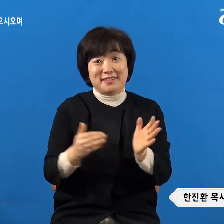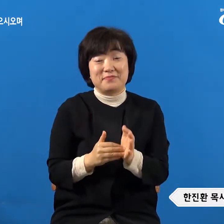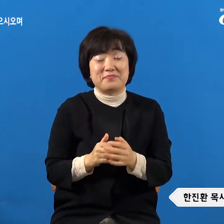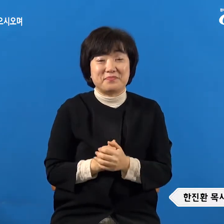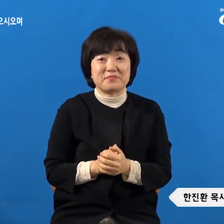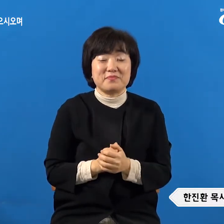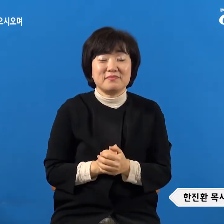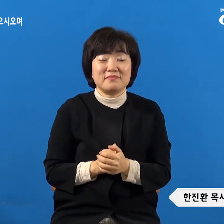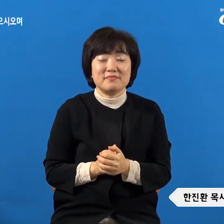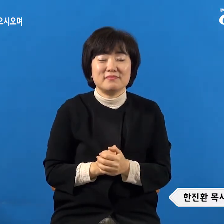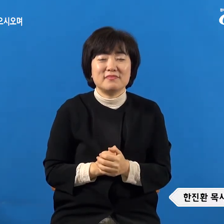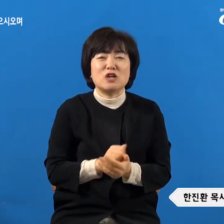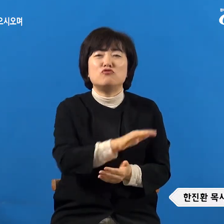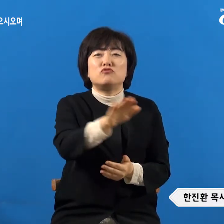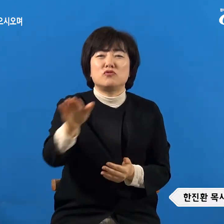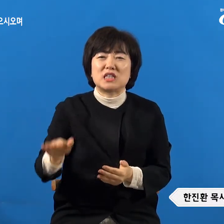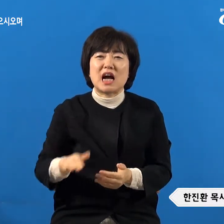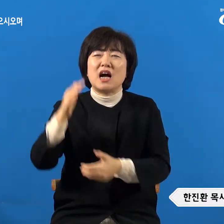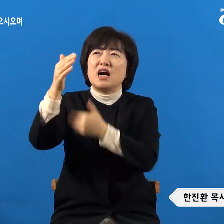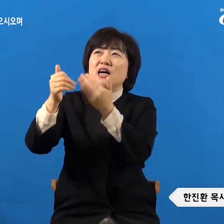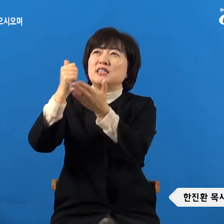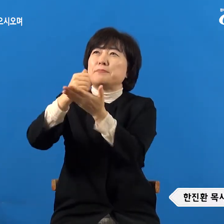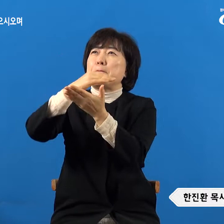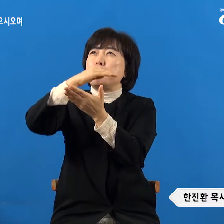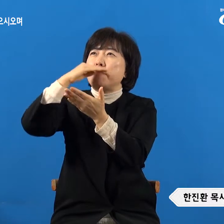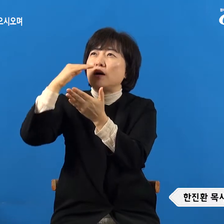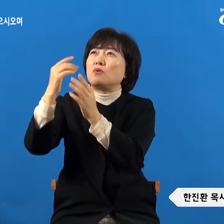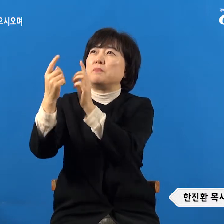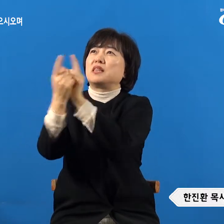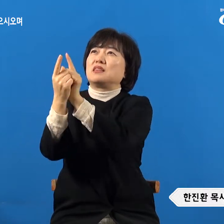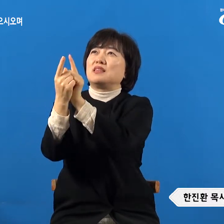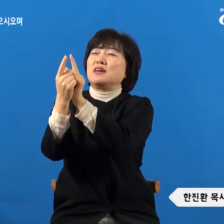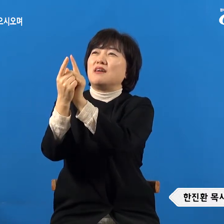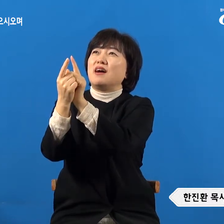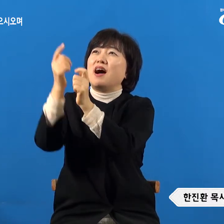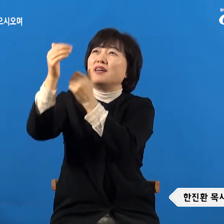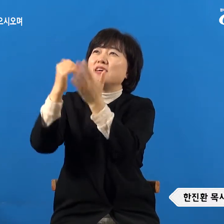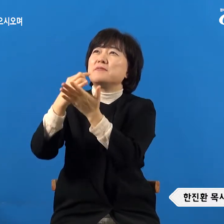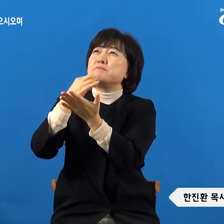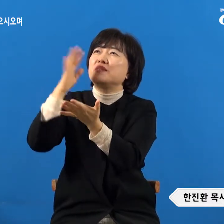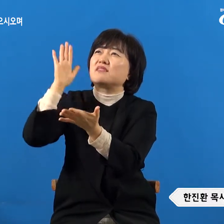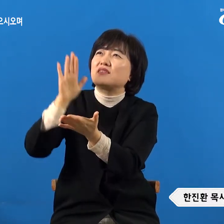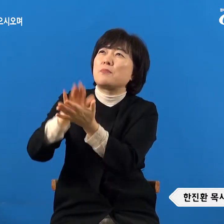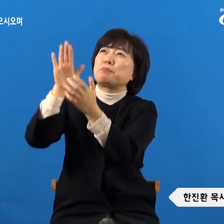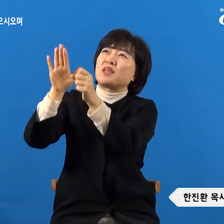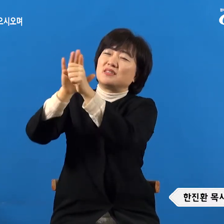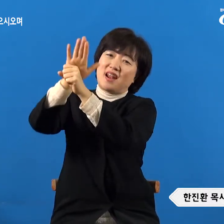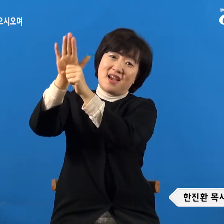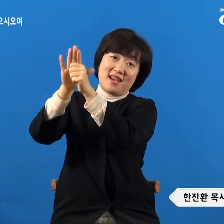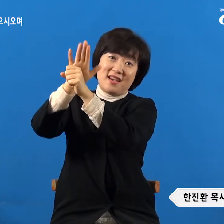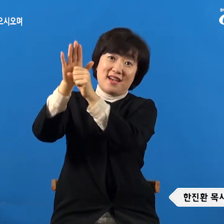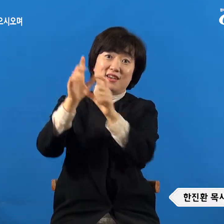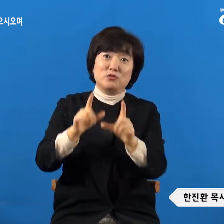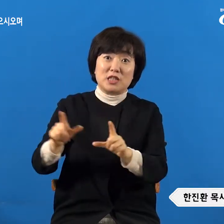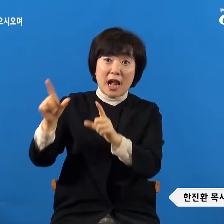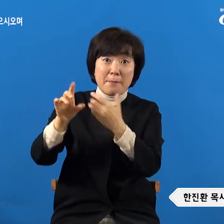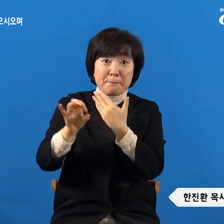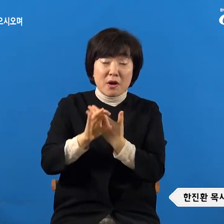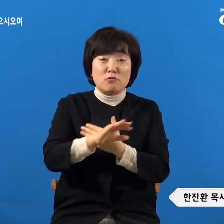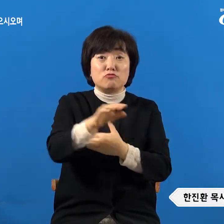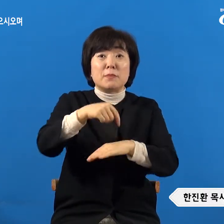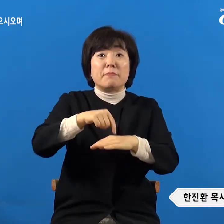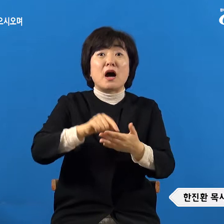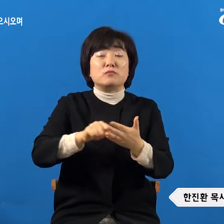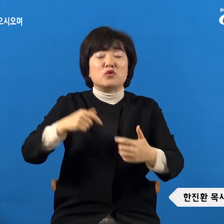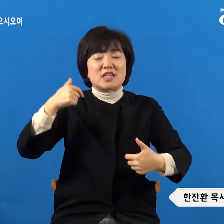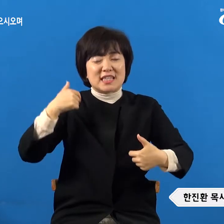우리가 하나님을 바로 만나서 하나님만을 뜨겁게 사랑하고 살면 우리 마음속에